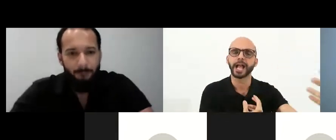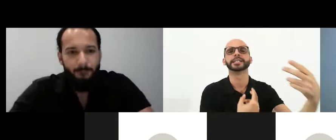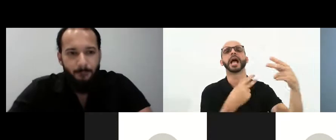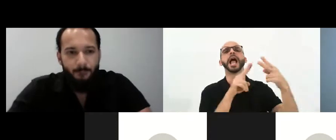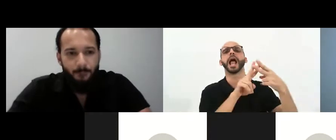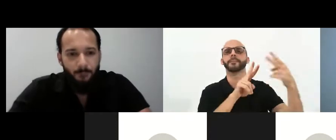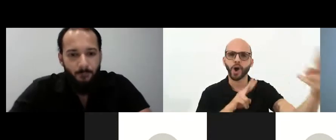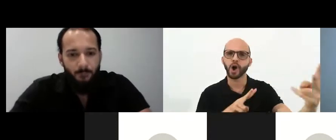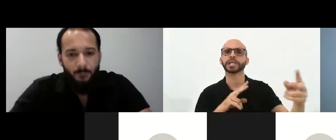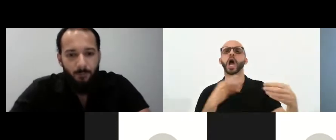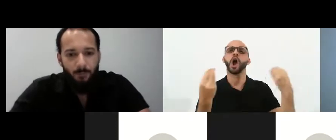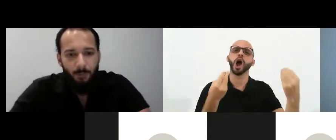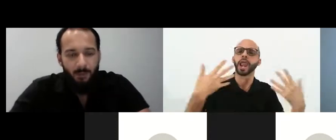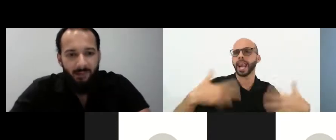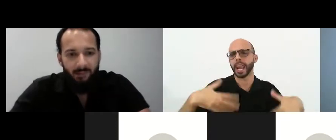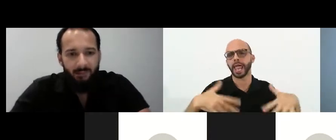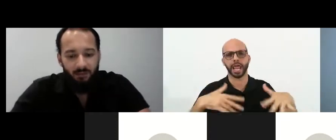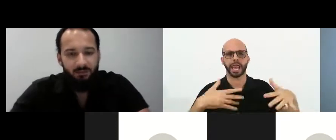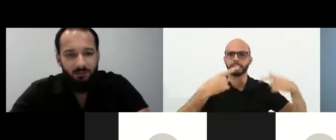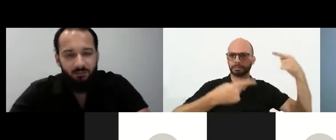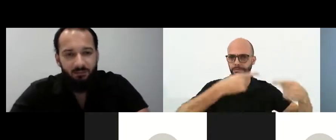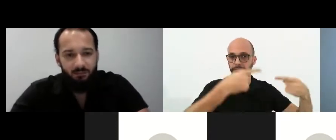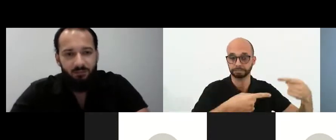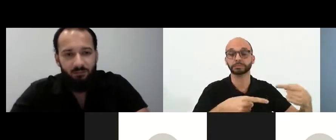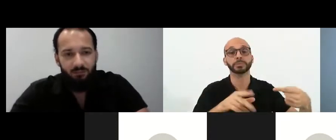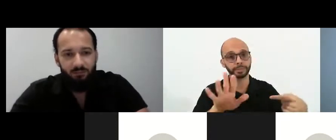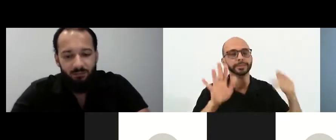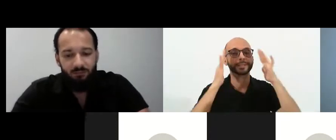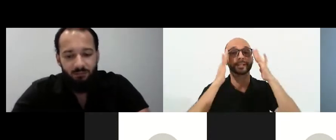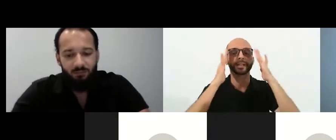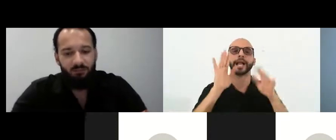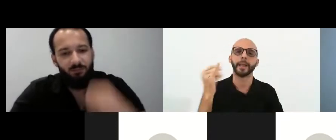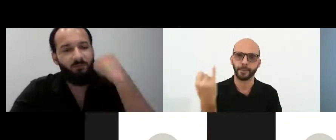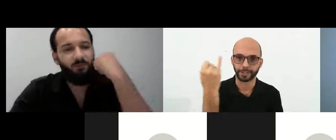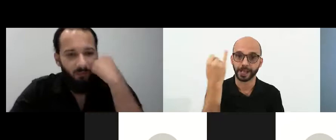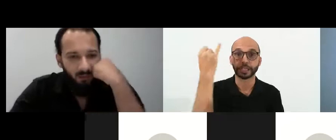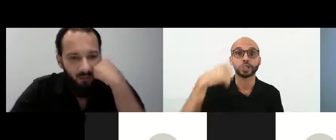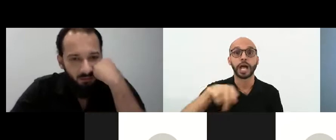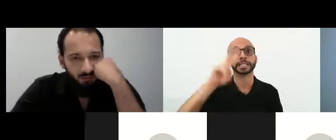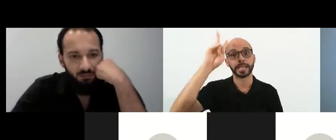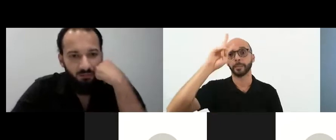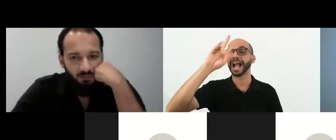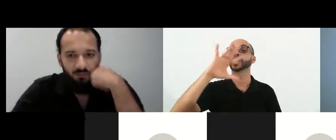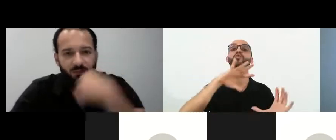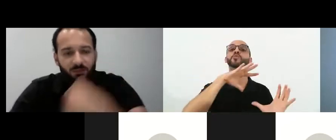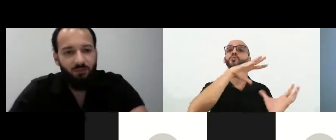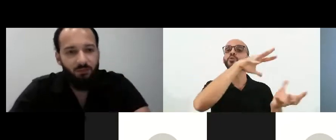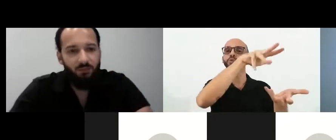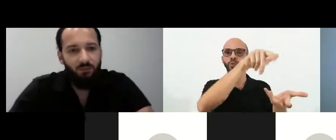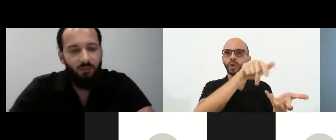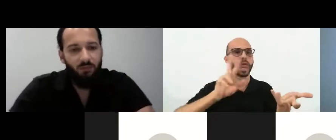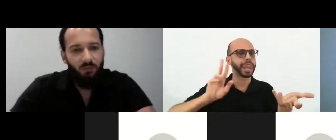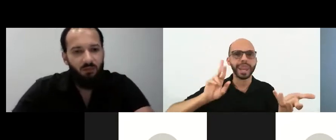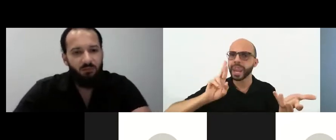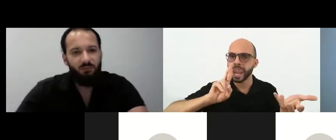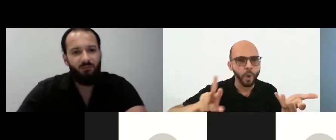educação e o ensino da Libras na modalidade à distância, ou também no ensino remoto, nós temos várias discussões em cima disso. A importância